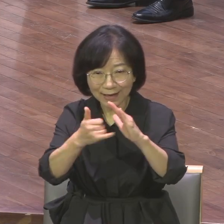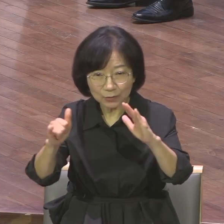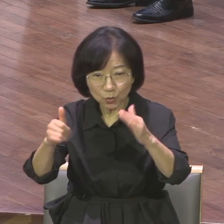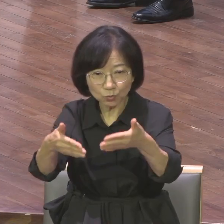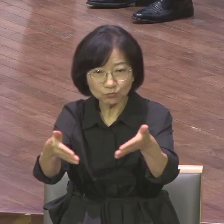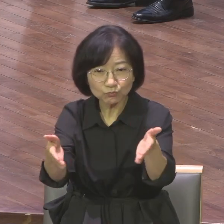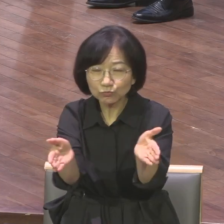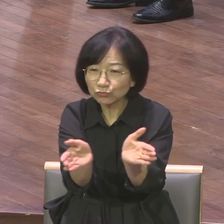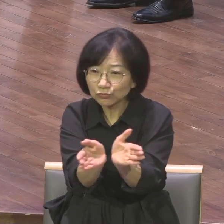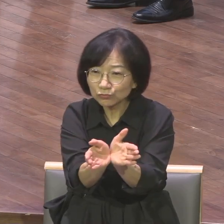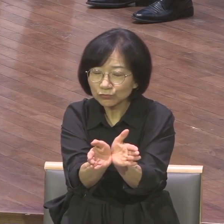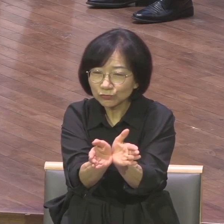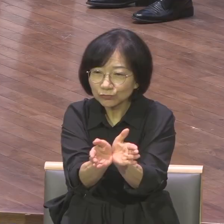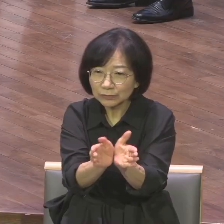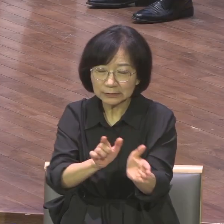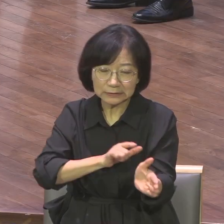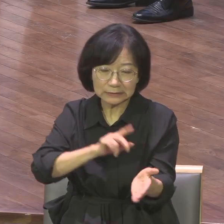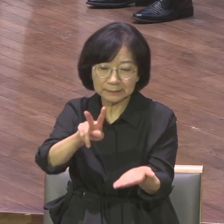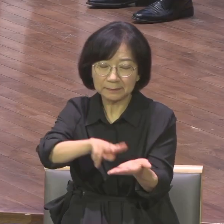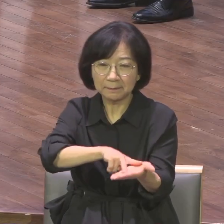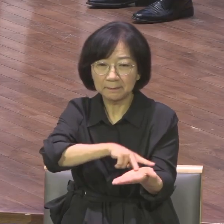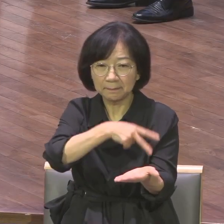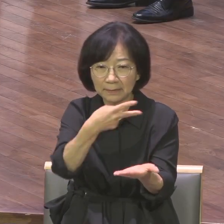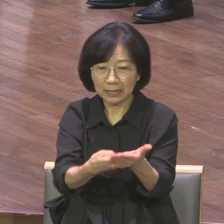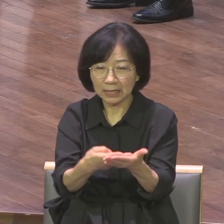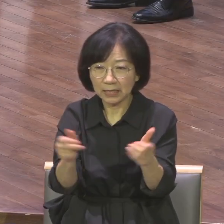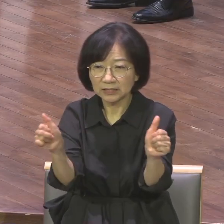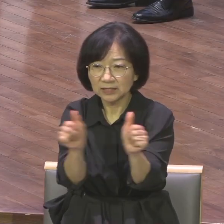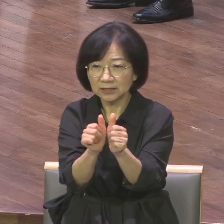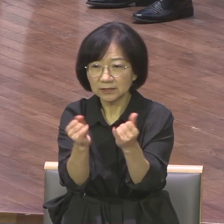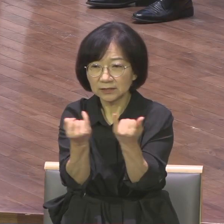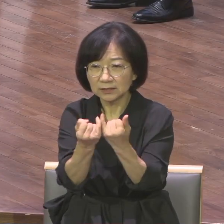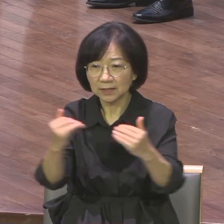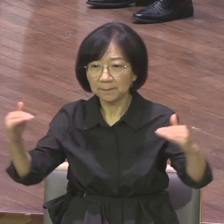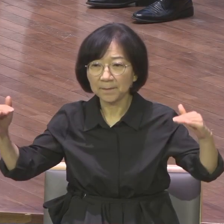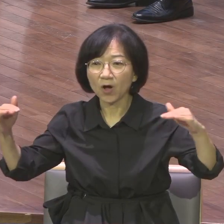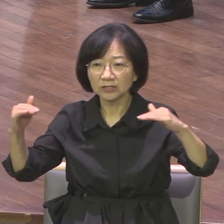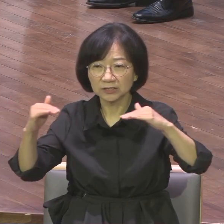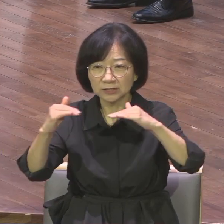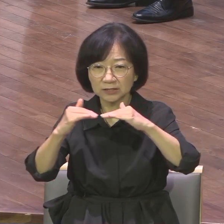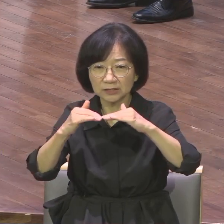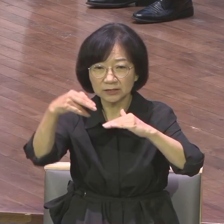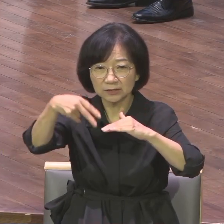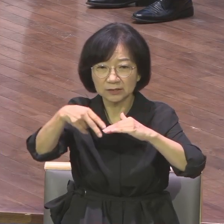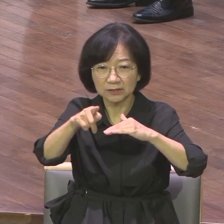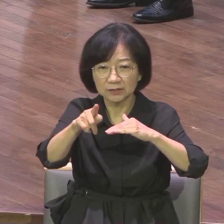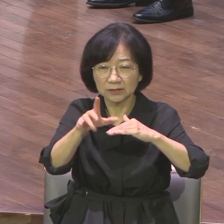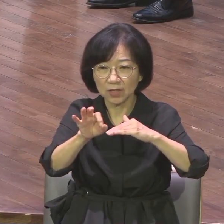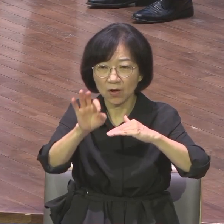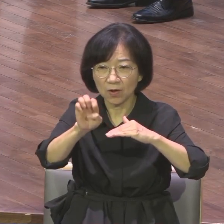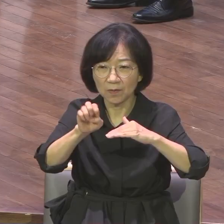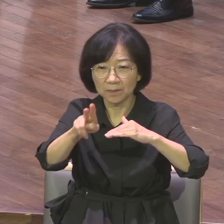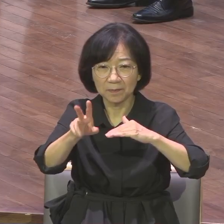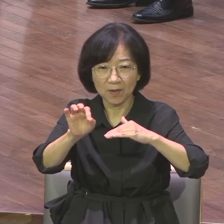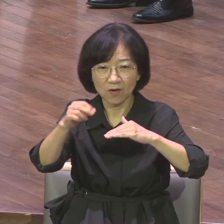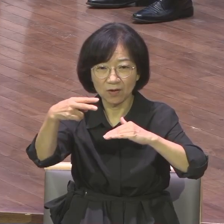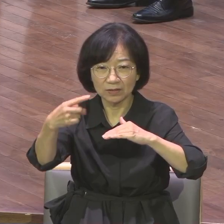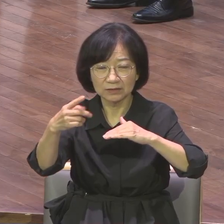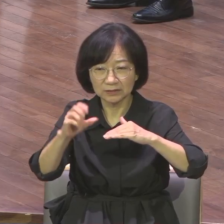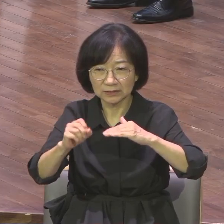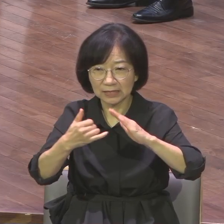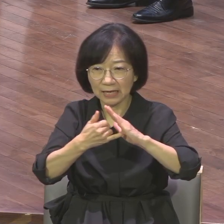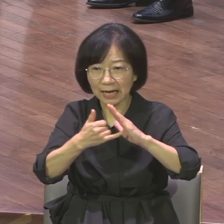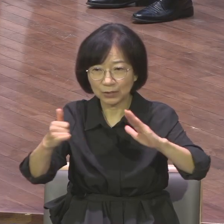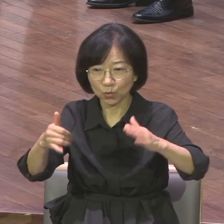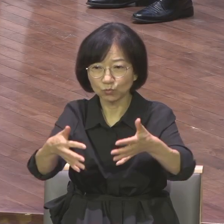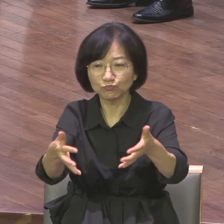여성가족부가 이제는 뭐라고 바뀝니까? 성평등 가족부라. 성평등 가족부라 개편이 됩니다. 5월 28일 날 그랬어요. 이제